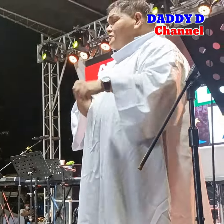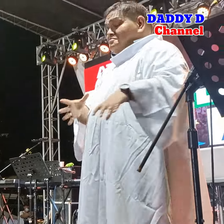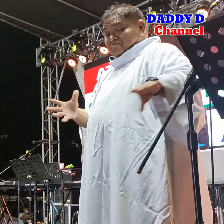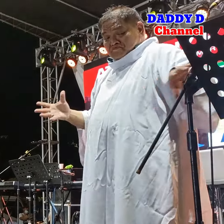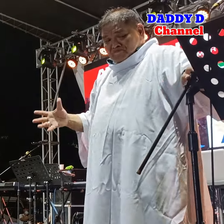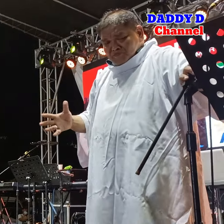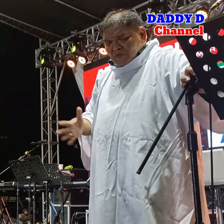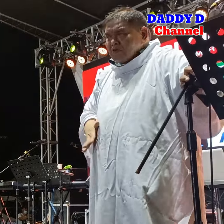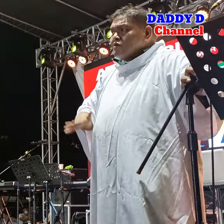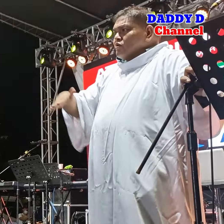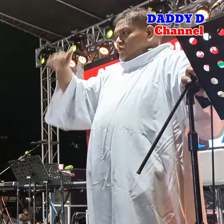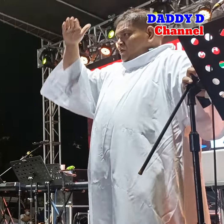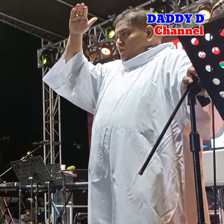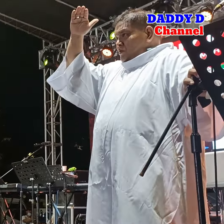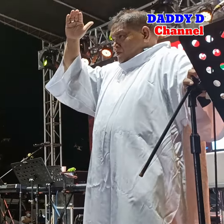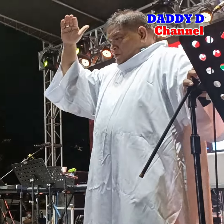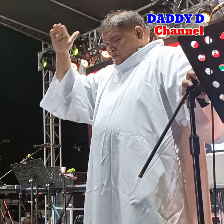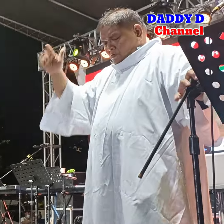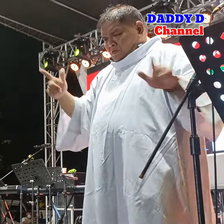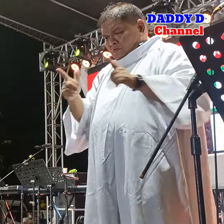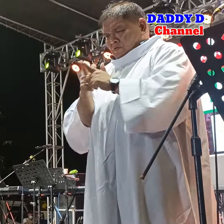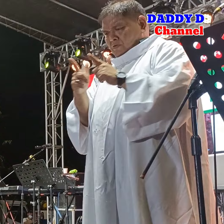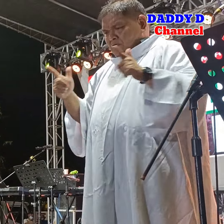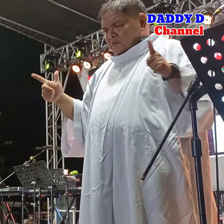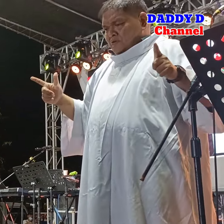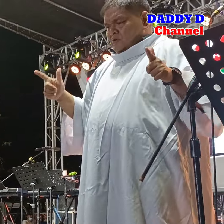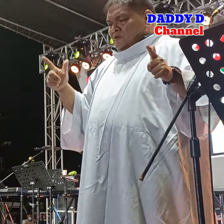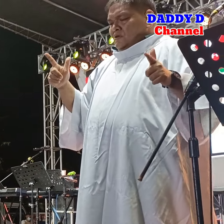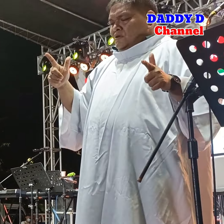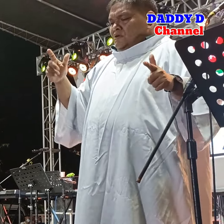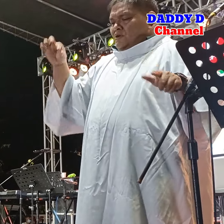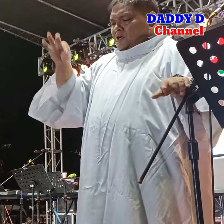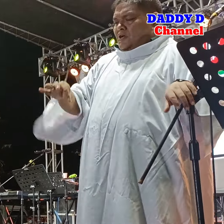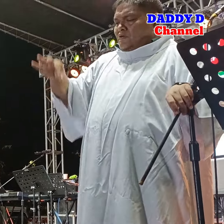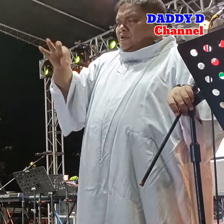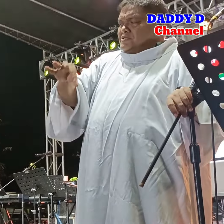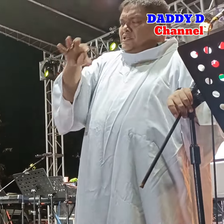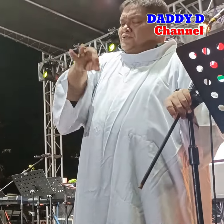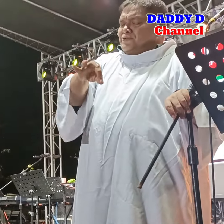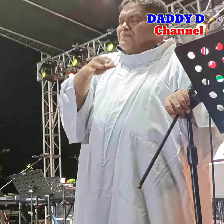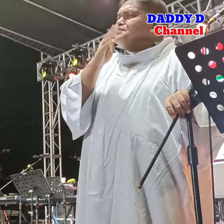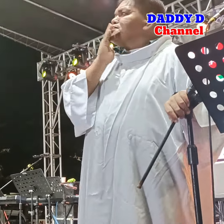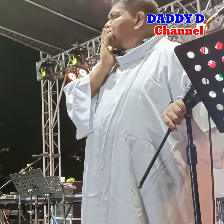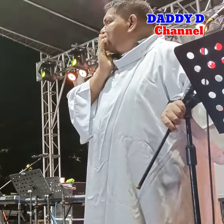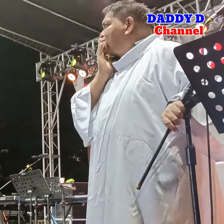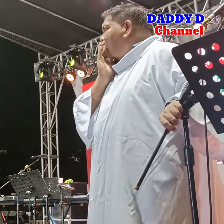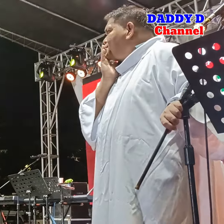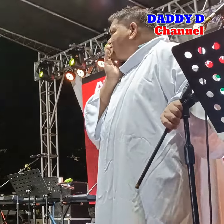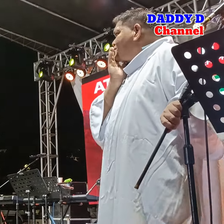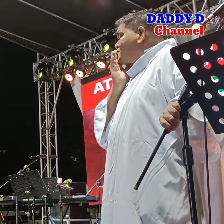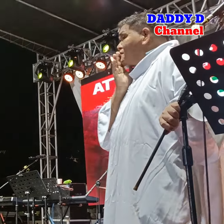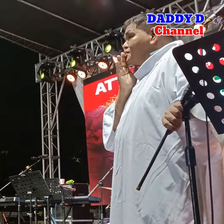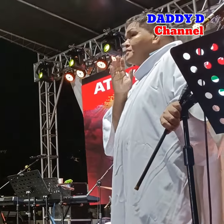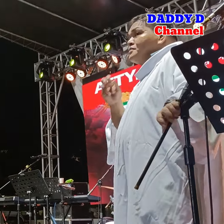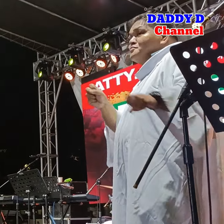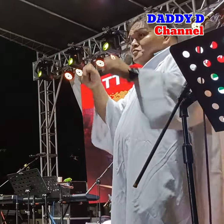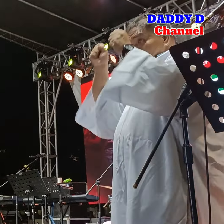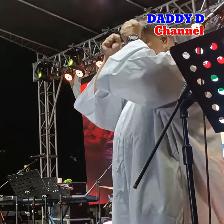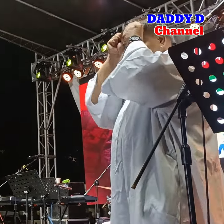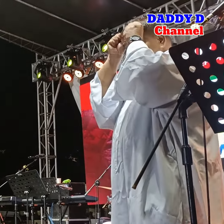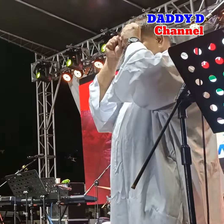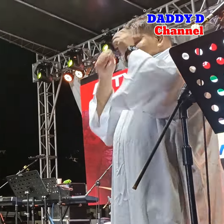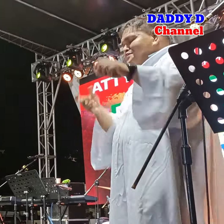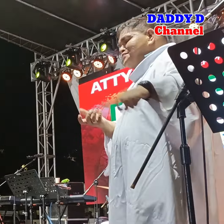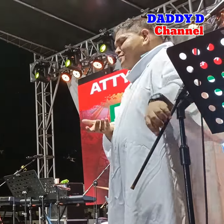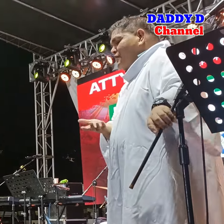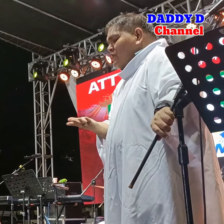Uy, tumaas ang growth ng agricultural sector. Budol yan! Ayun,